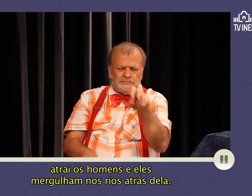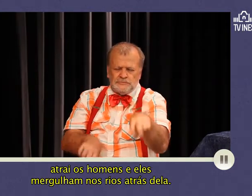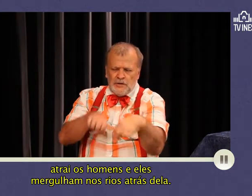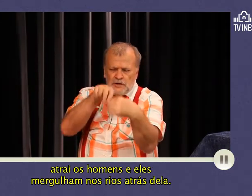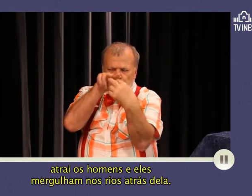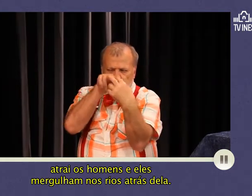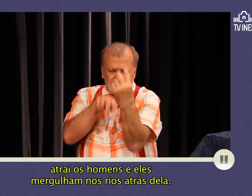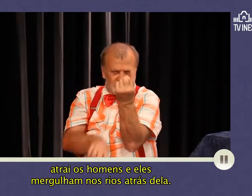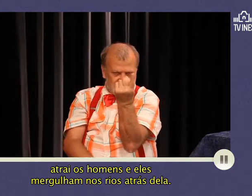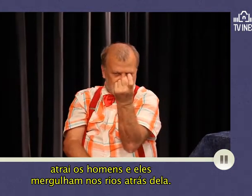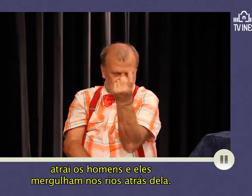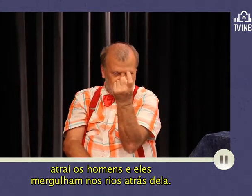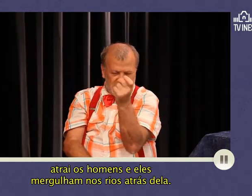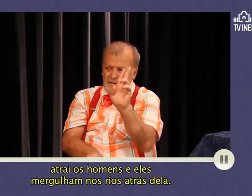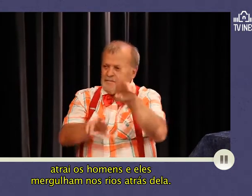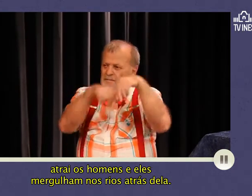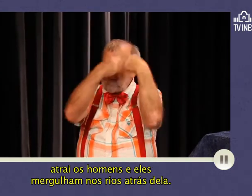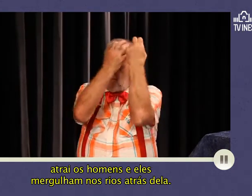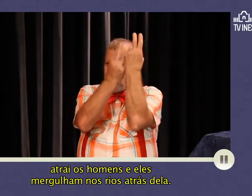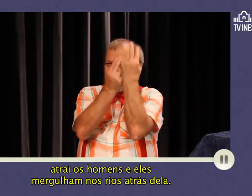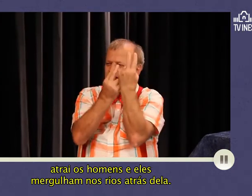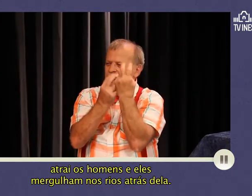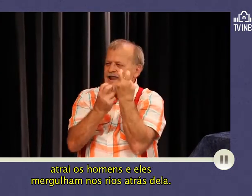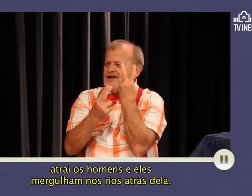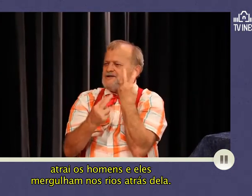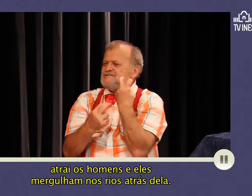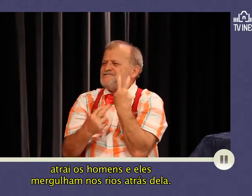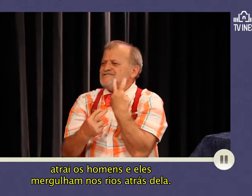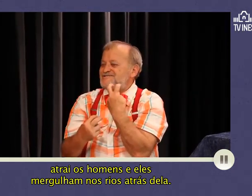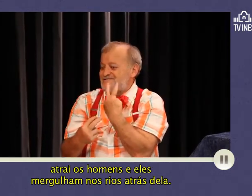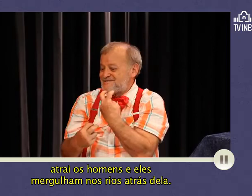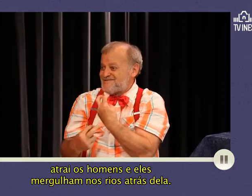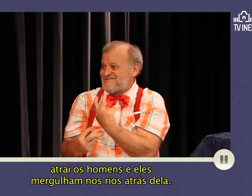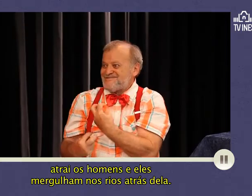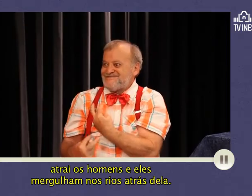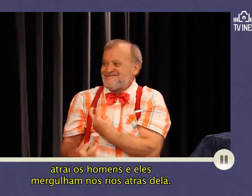eles mergulham nos rios atrás dela.